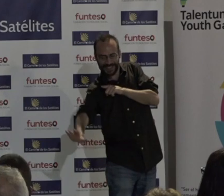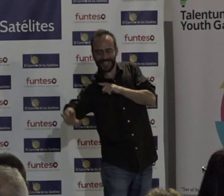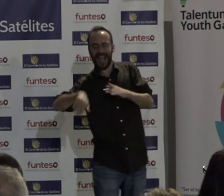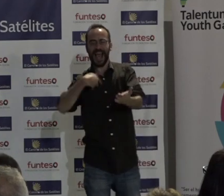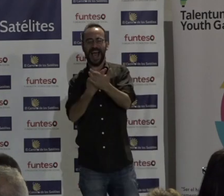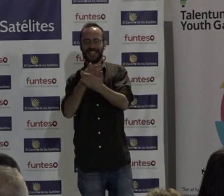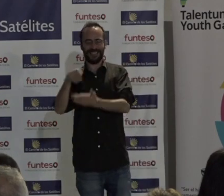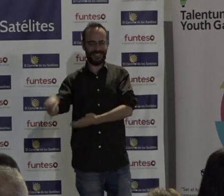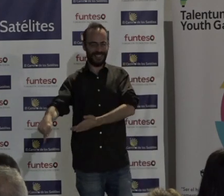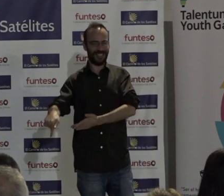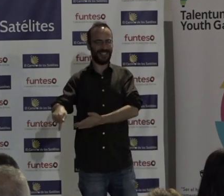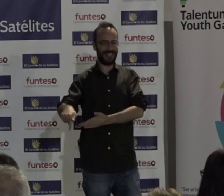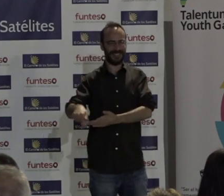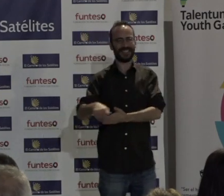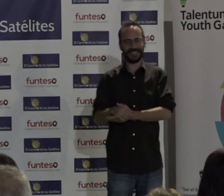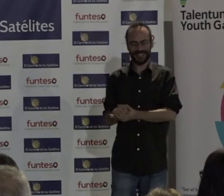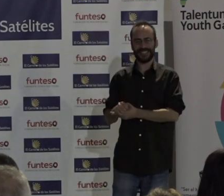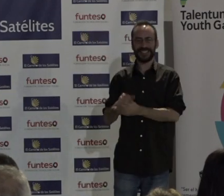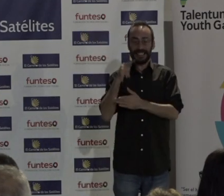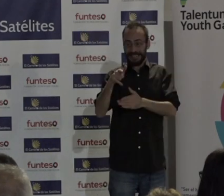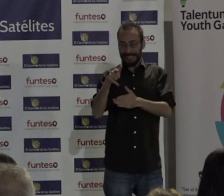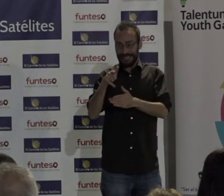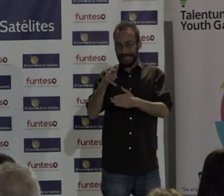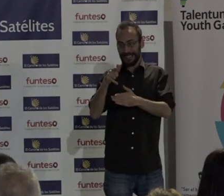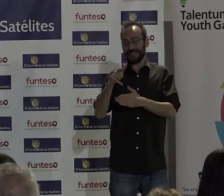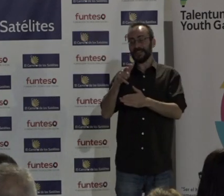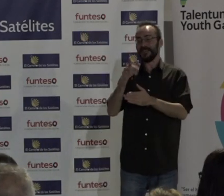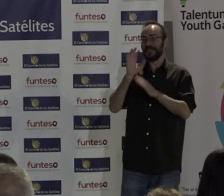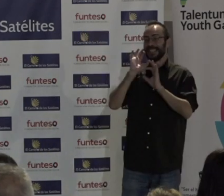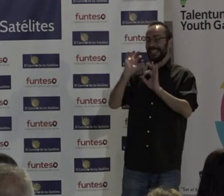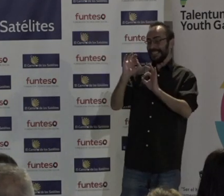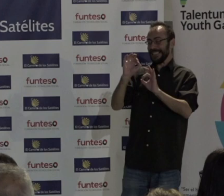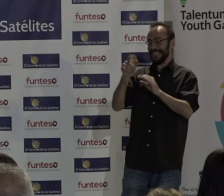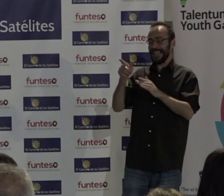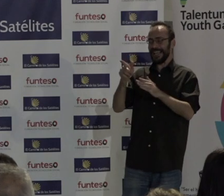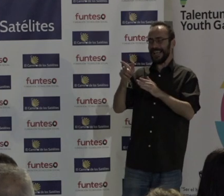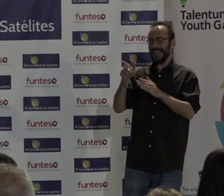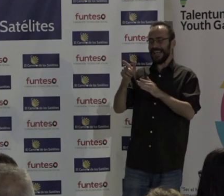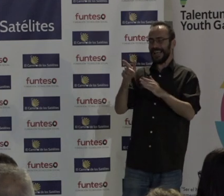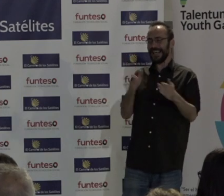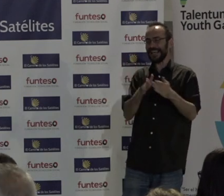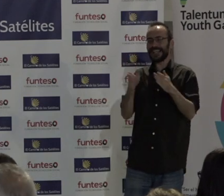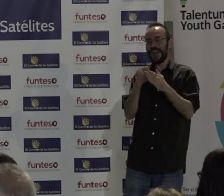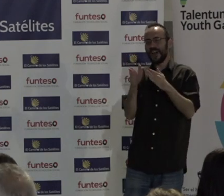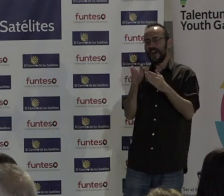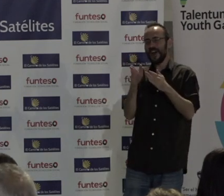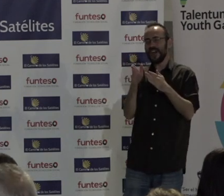Ese cruce está muy presente en la identidad de Galicia, de una manera que